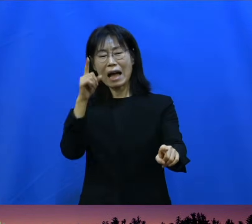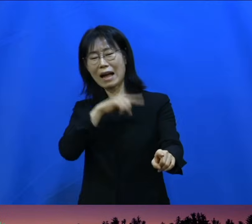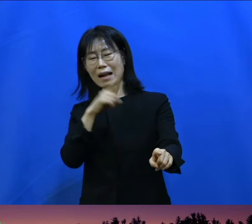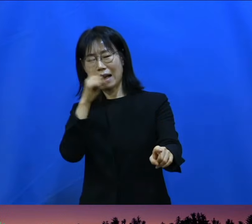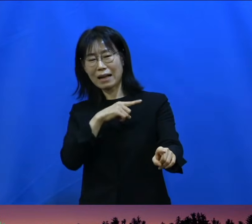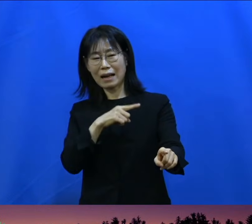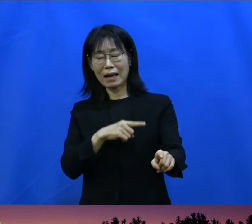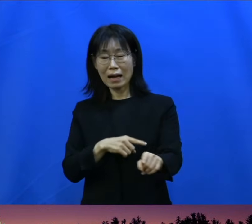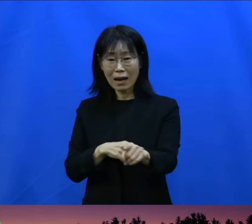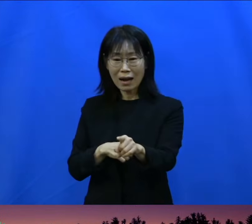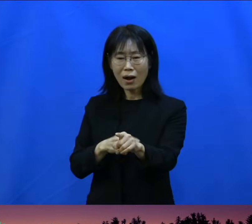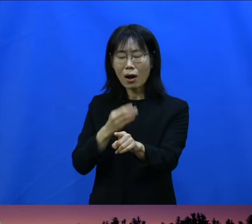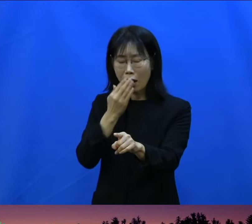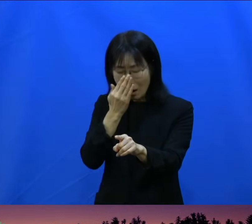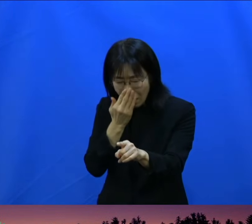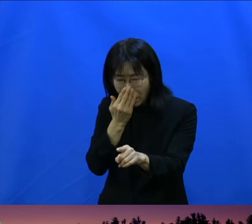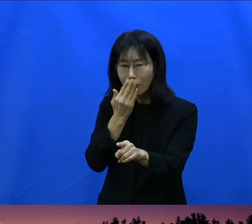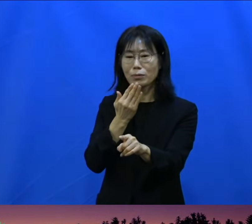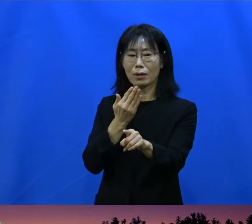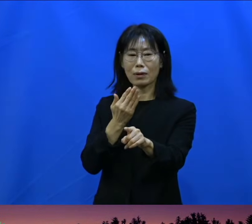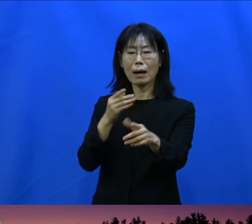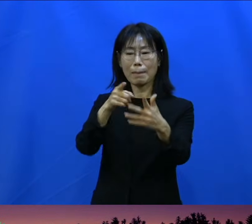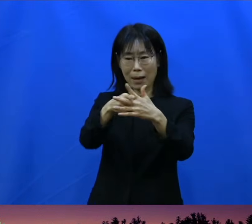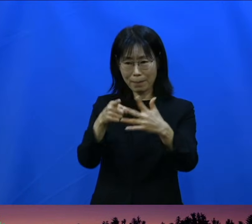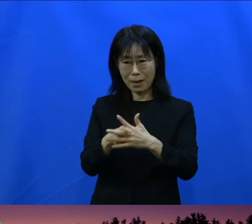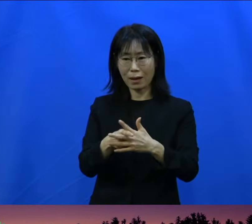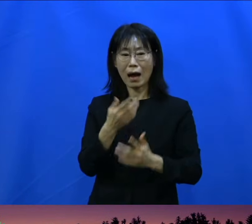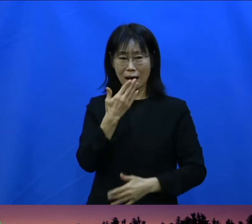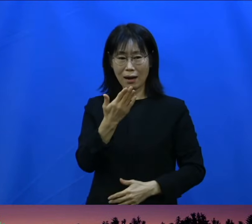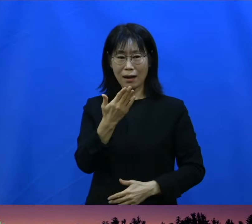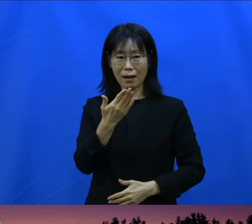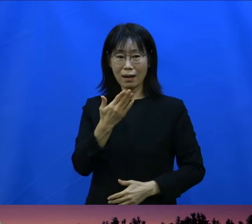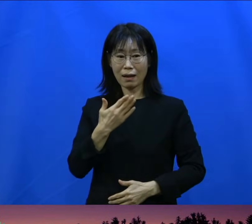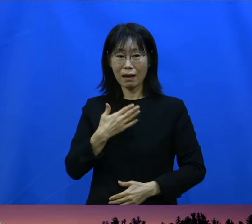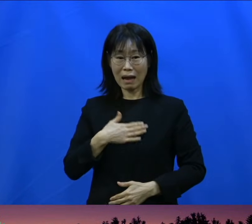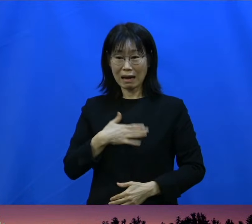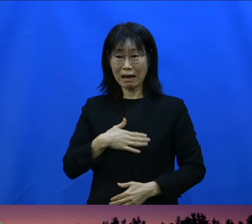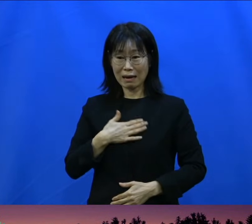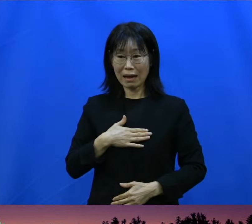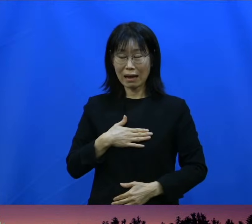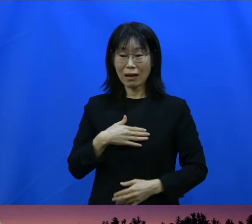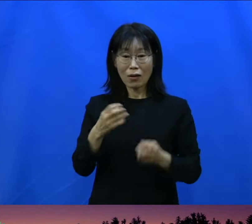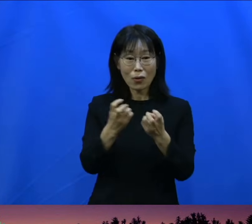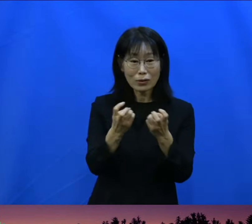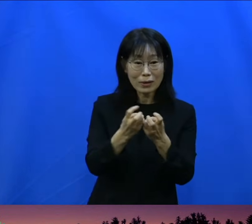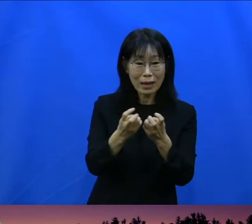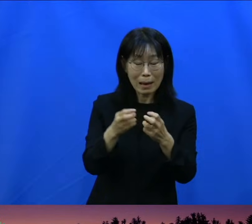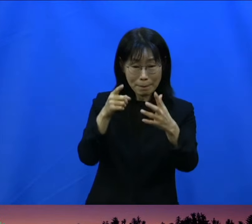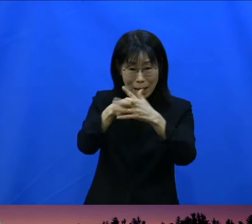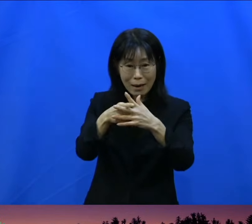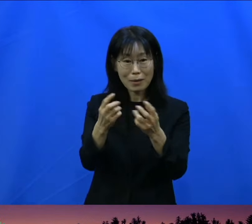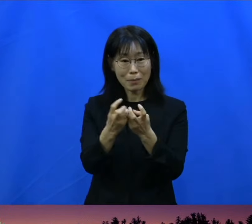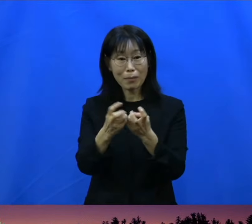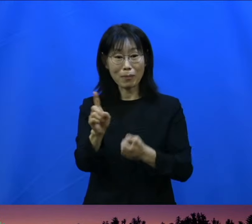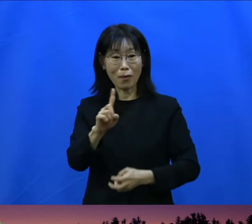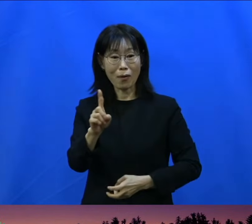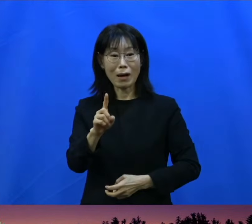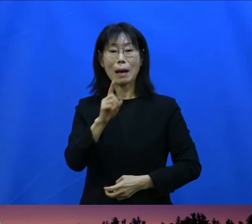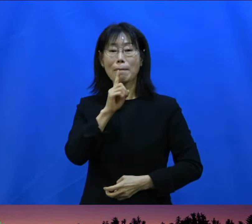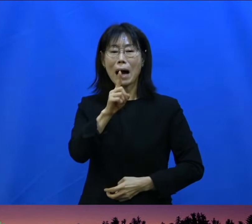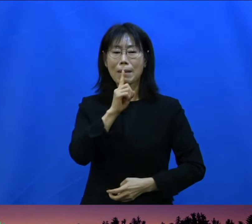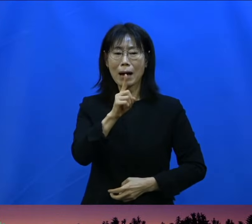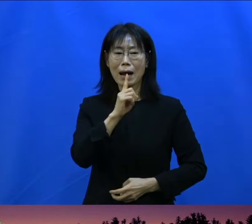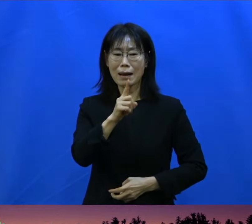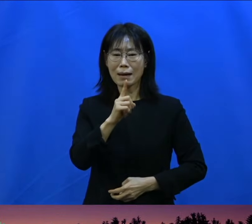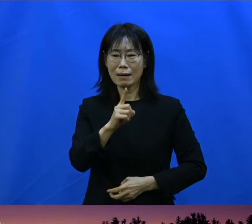근데 타락하고 부패한 마음은 드러나게 돼 있어요. 여러분, 쓰레기통을 오랫동안 꽁꽁 묶어